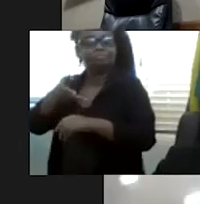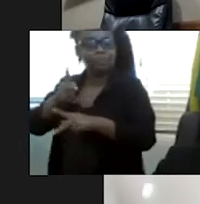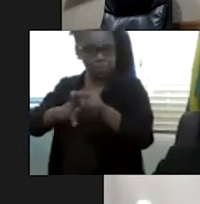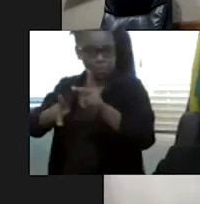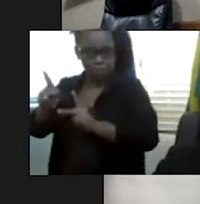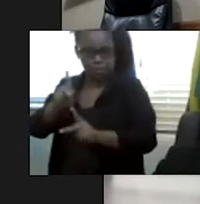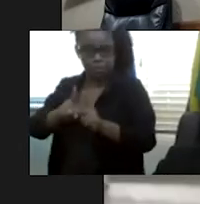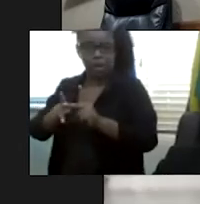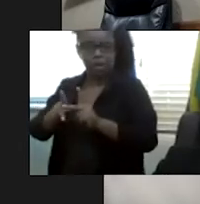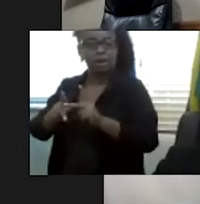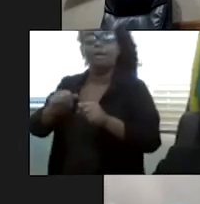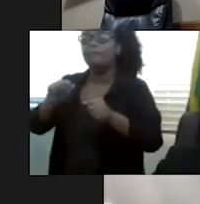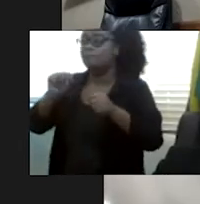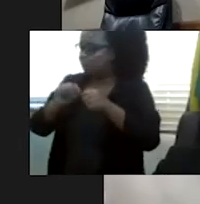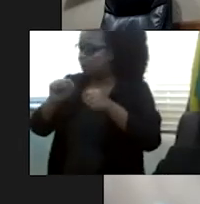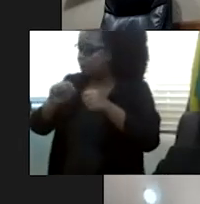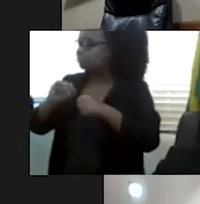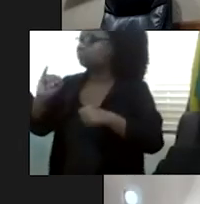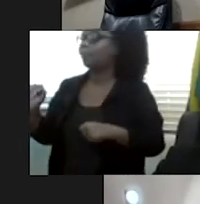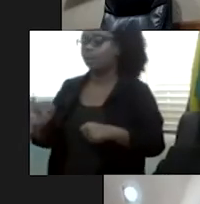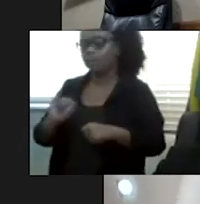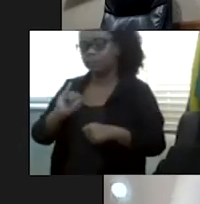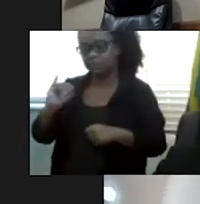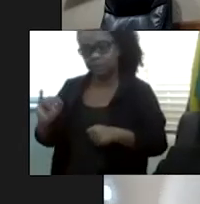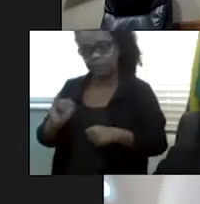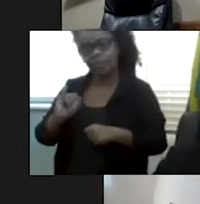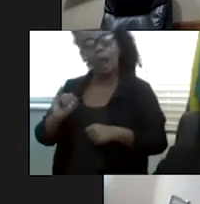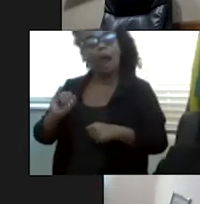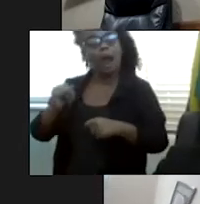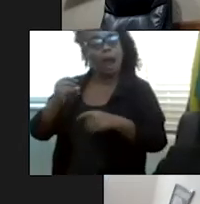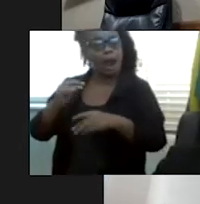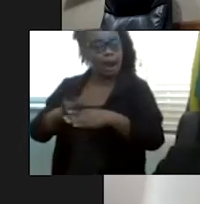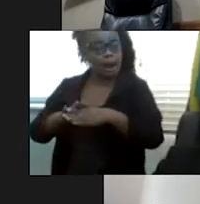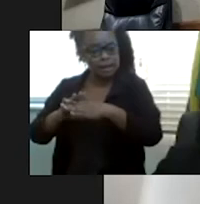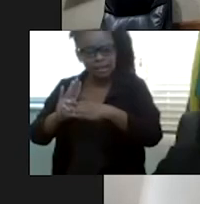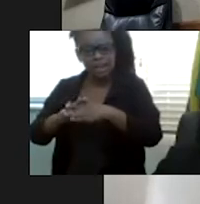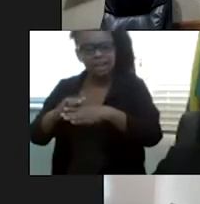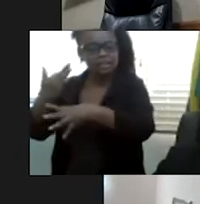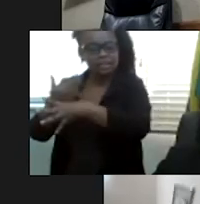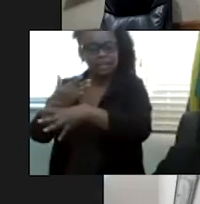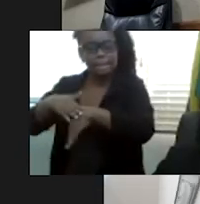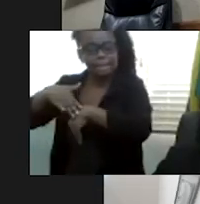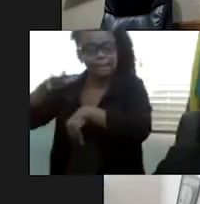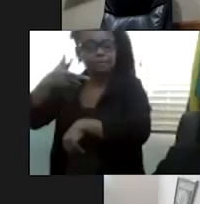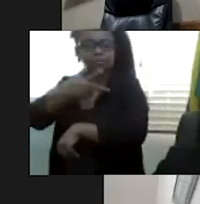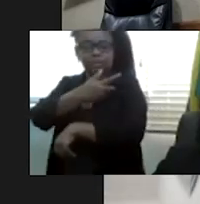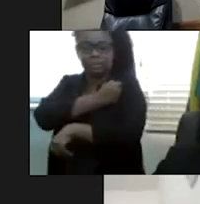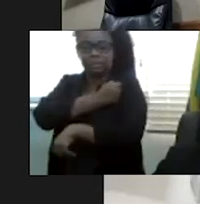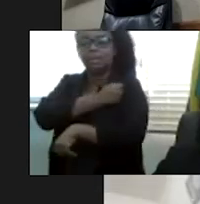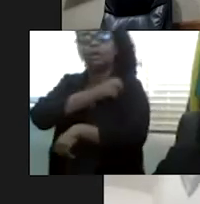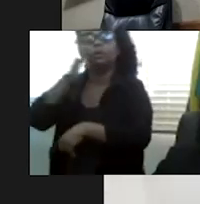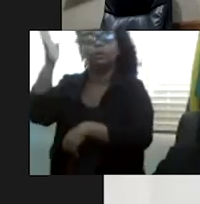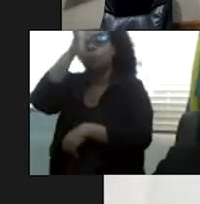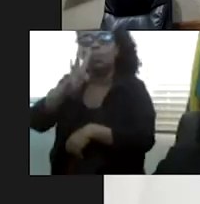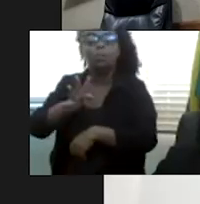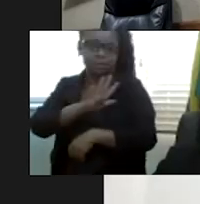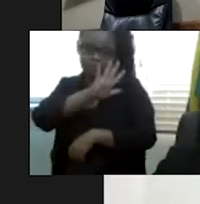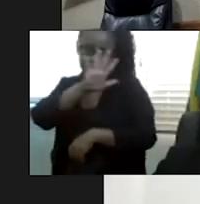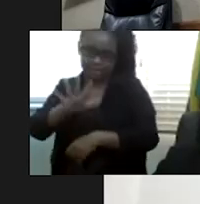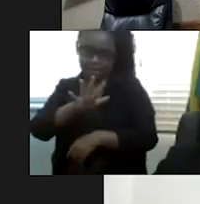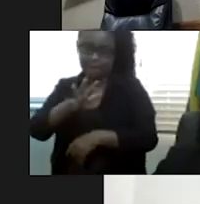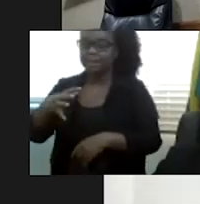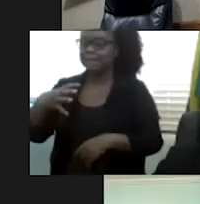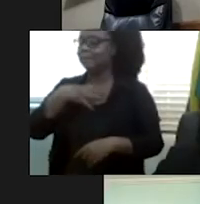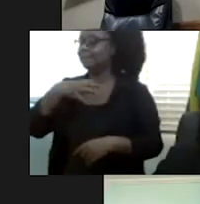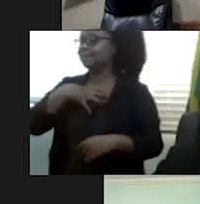Um feito muito importante. Caxias é a cidade que mais vacina no Brasil. E isso nos enche de orgulho,